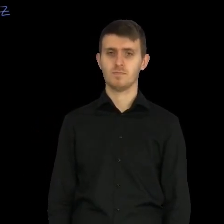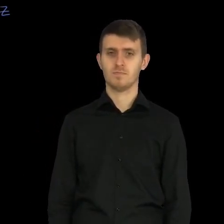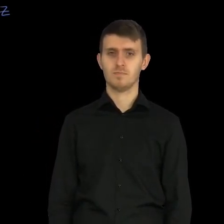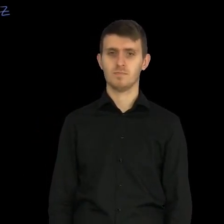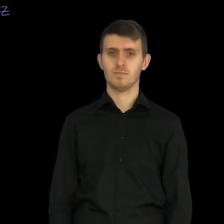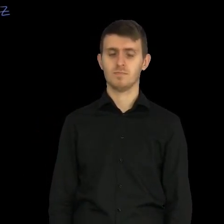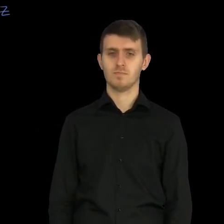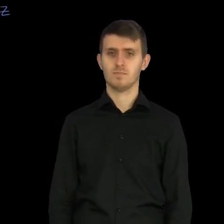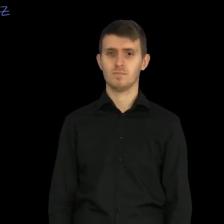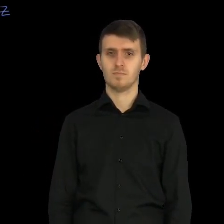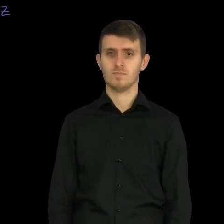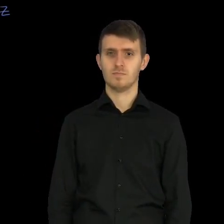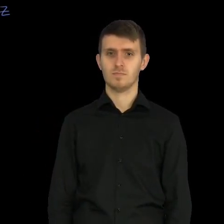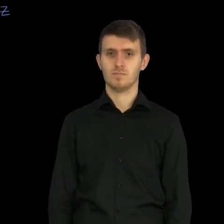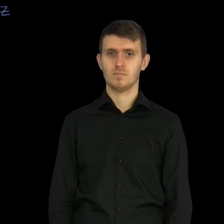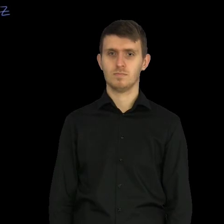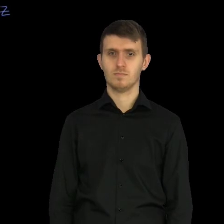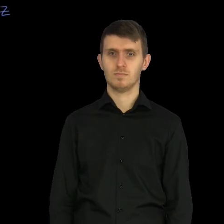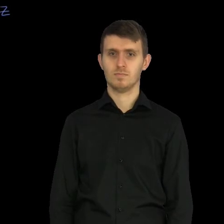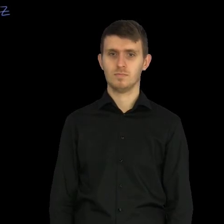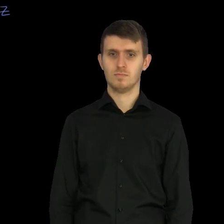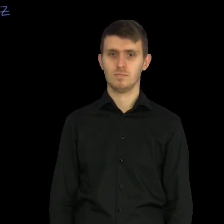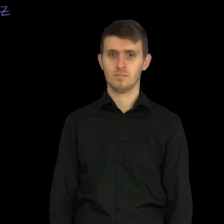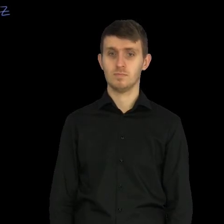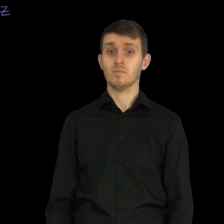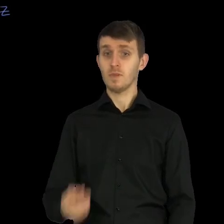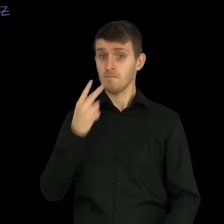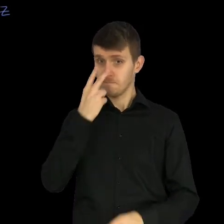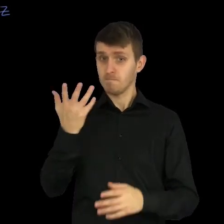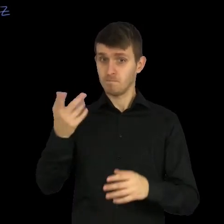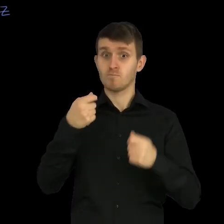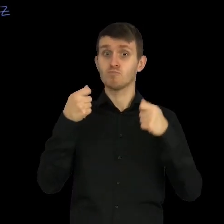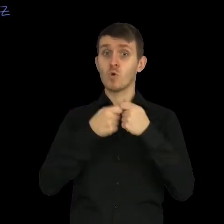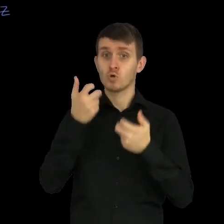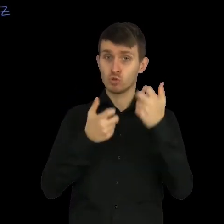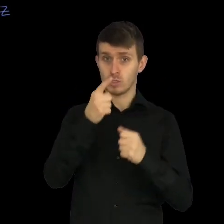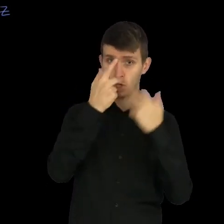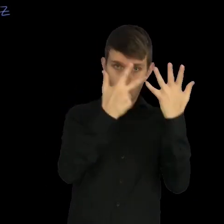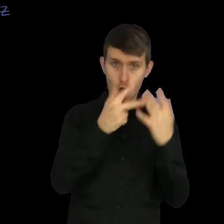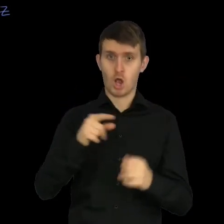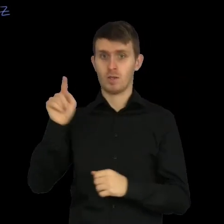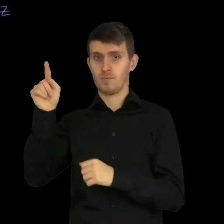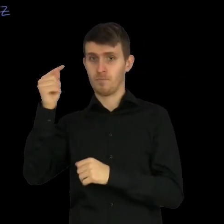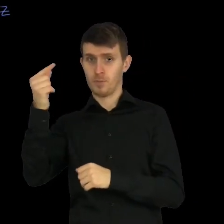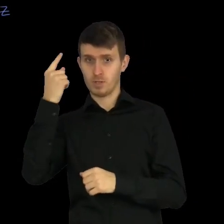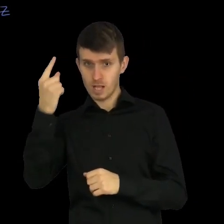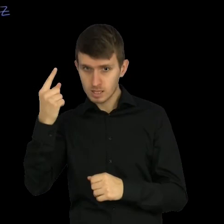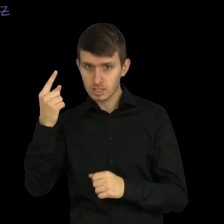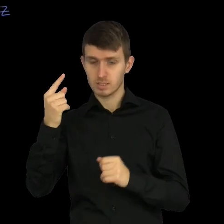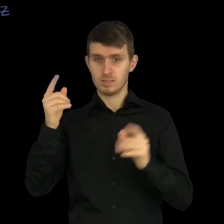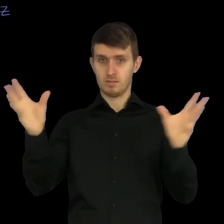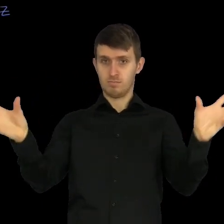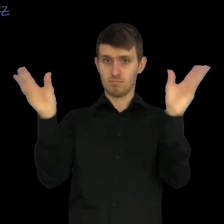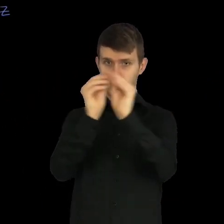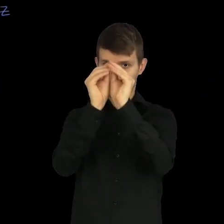czyta się po angielsku zupełnie jak onesie, dziecięce śpioszki. Tu także widać, że dodałem współczynniki 8 i minus 1.